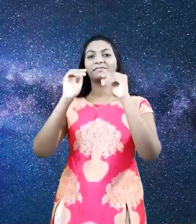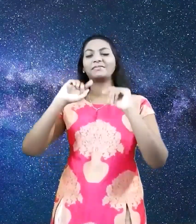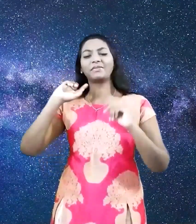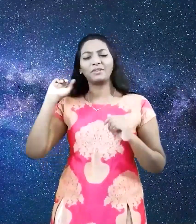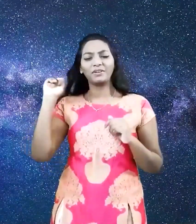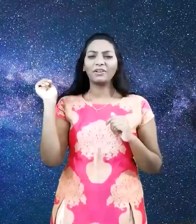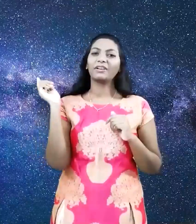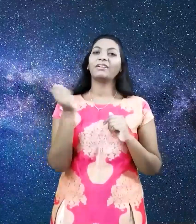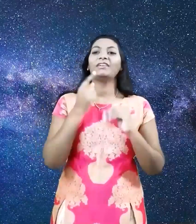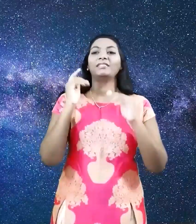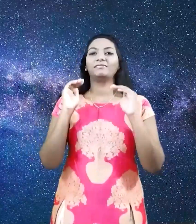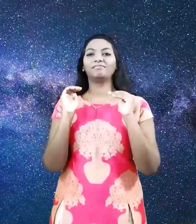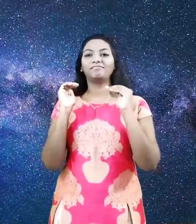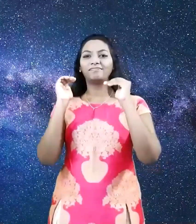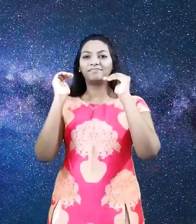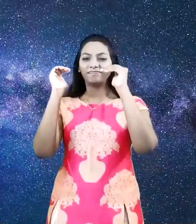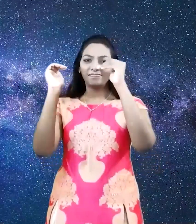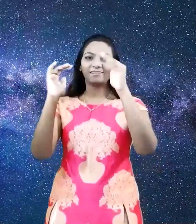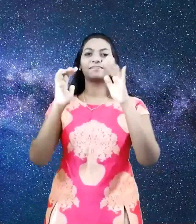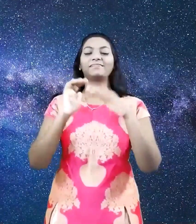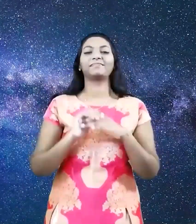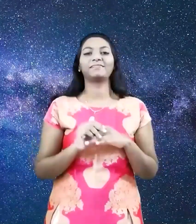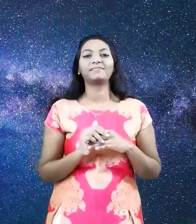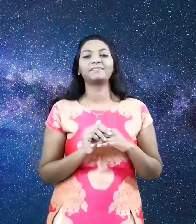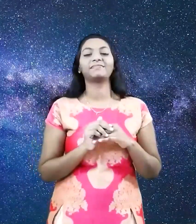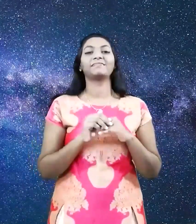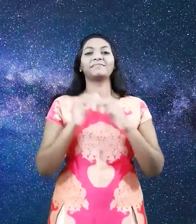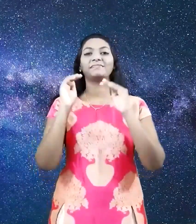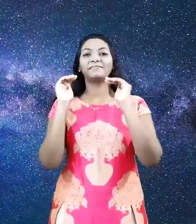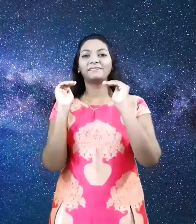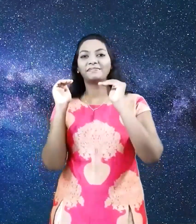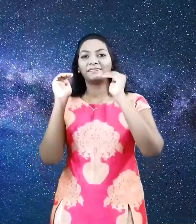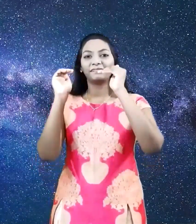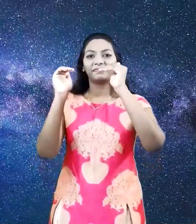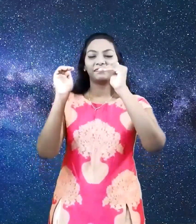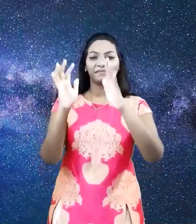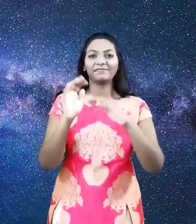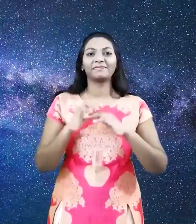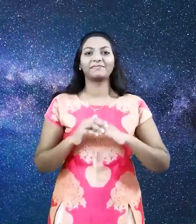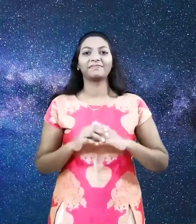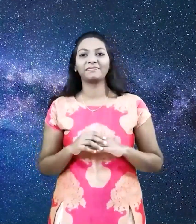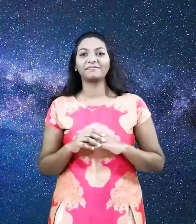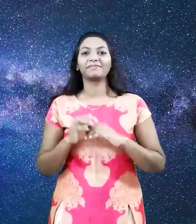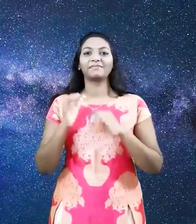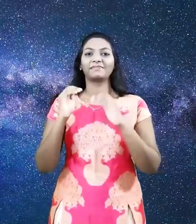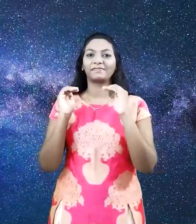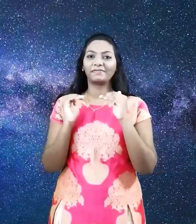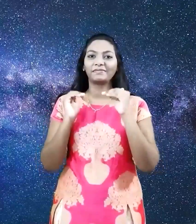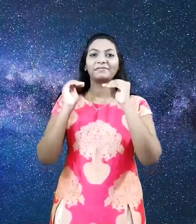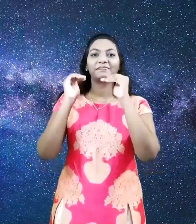ऊंचा तू सबसे ऊंचा ऊंचा